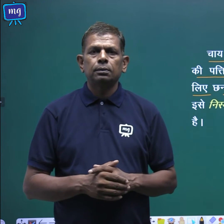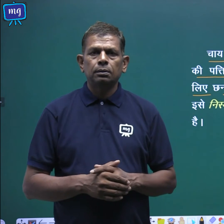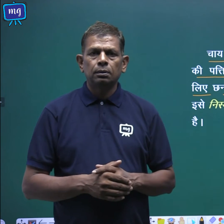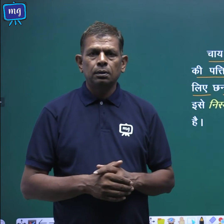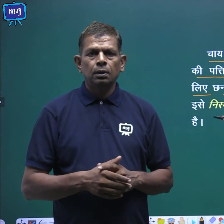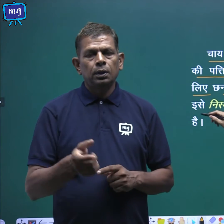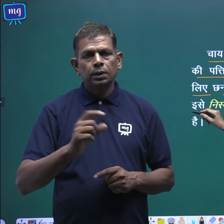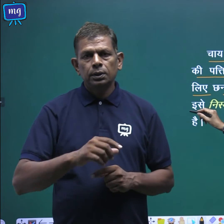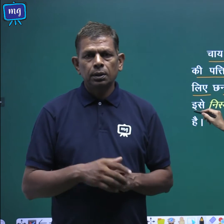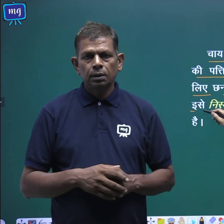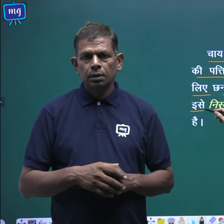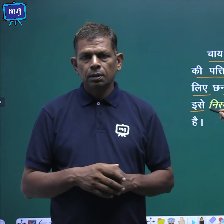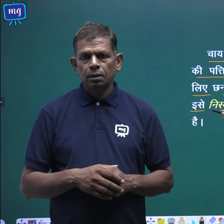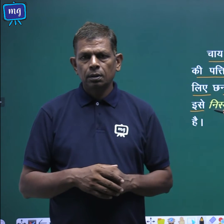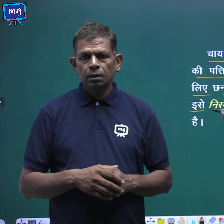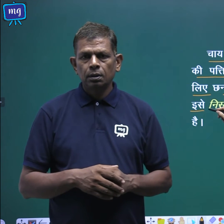इसे